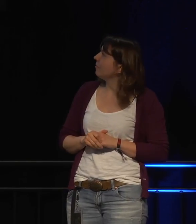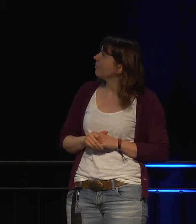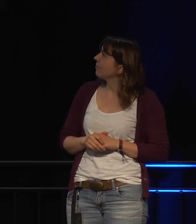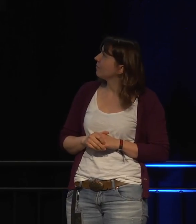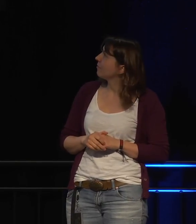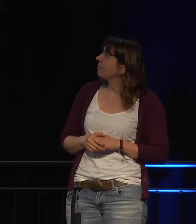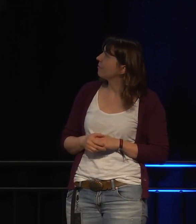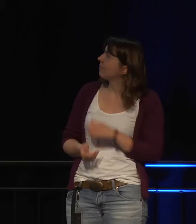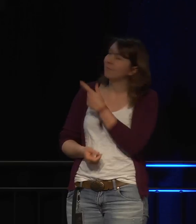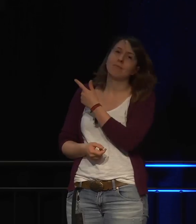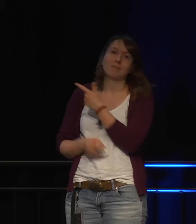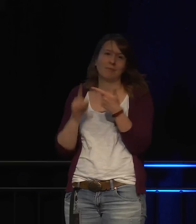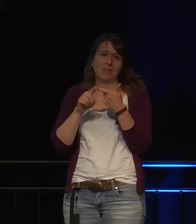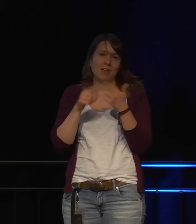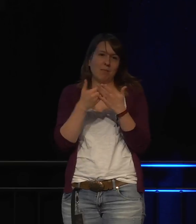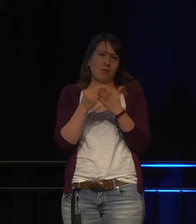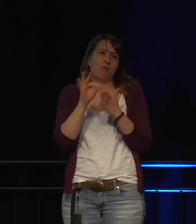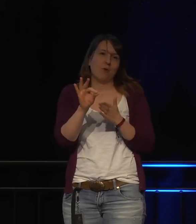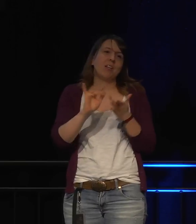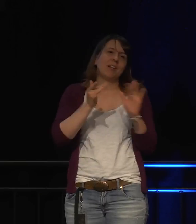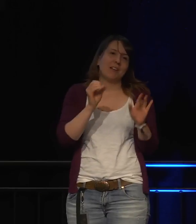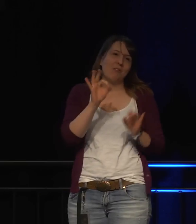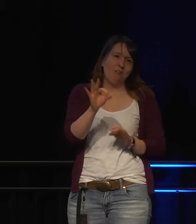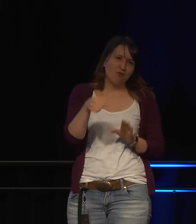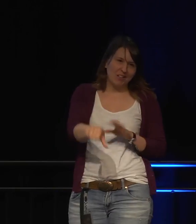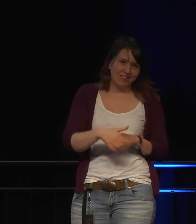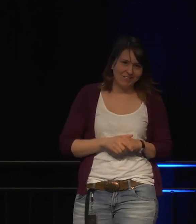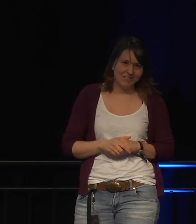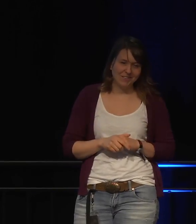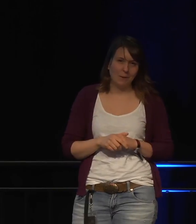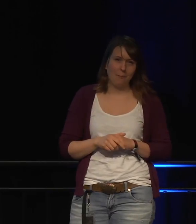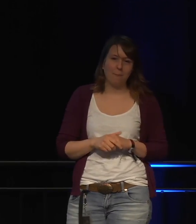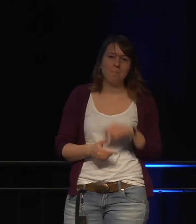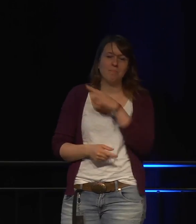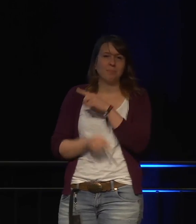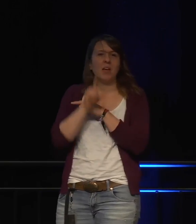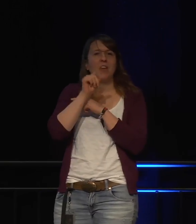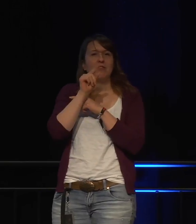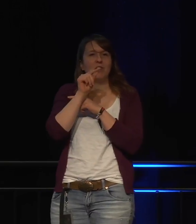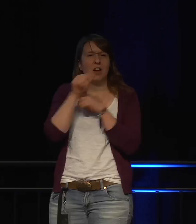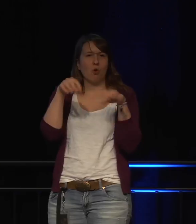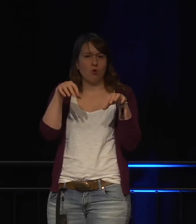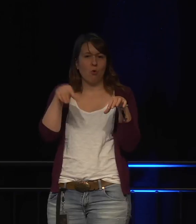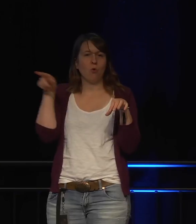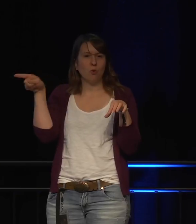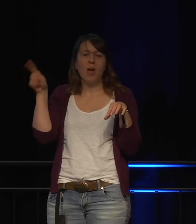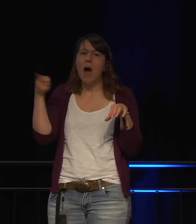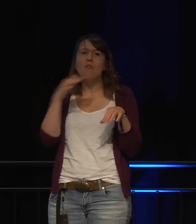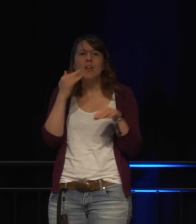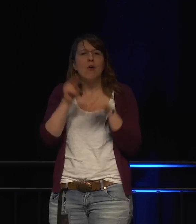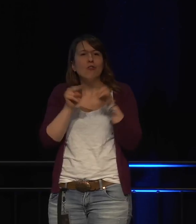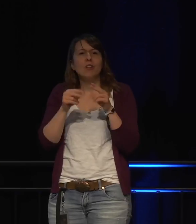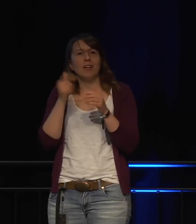There's another internet of shit. Pero hay otro internet de la mierda, que es una cuenta de Twitter